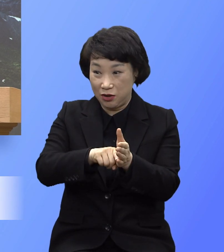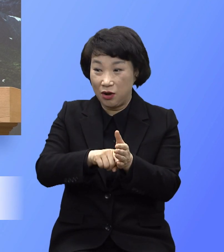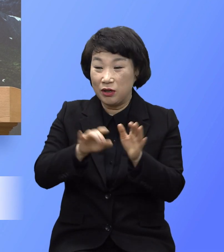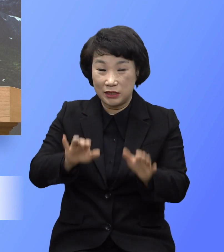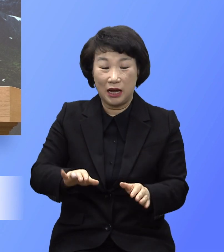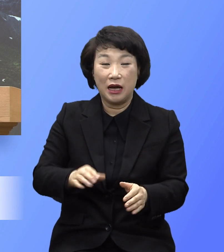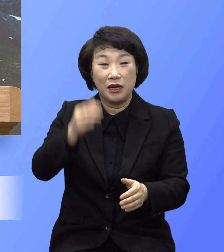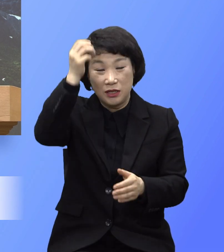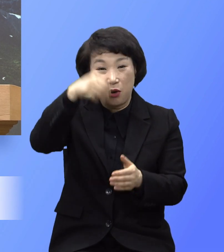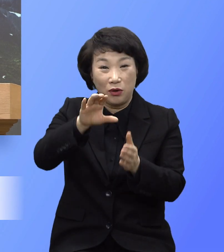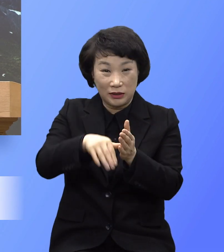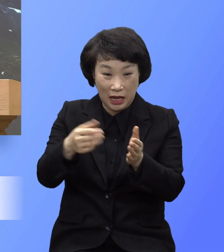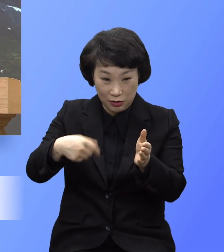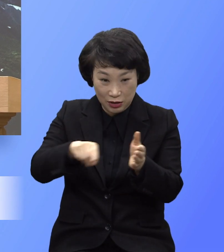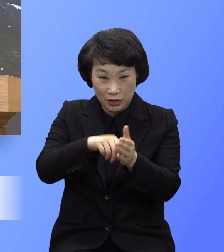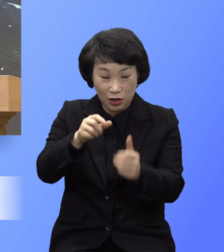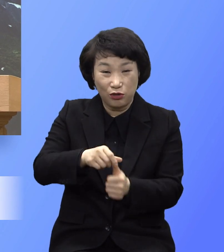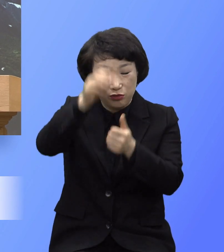다시 시작.